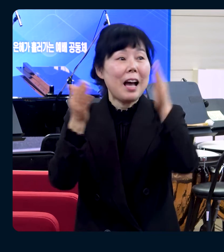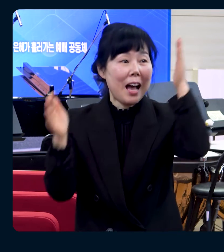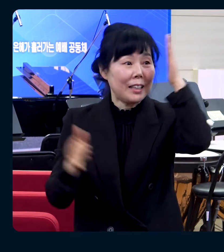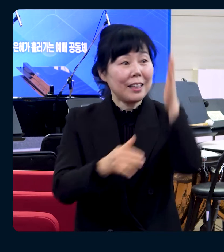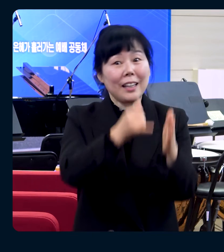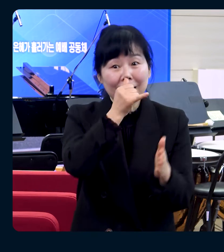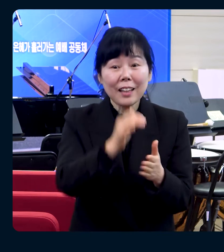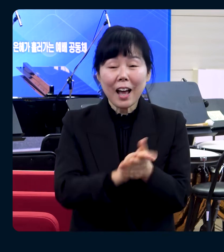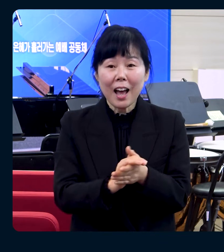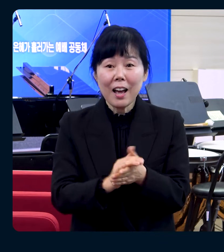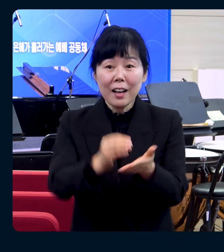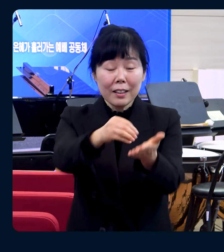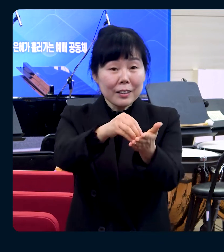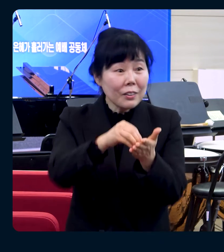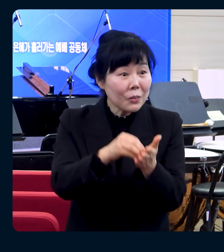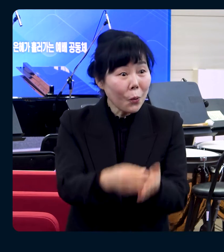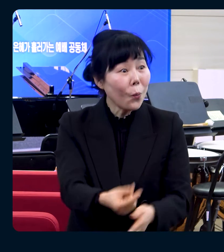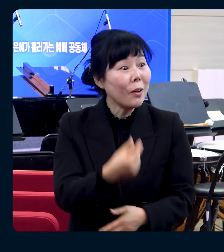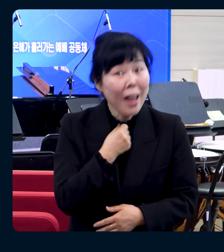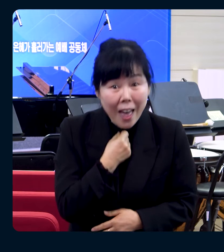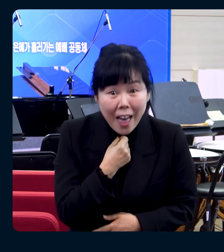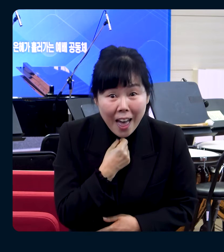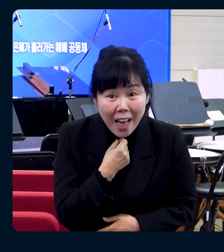추가 합격됐으니까 오라고.